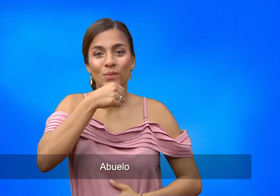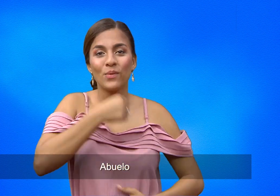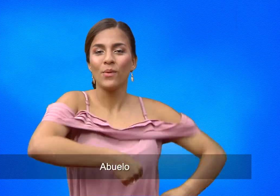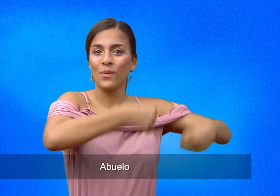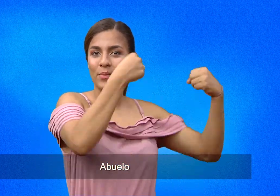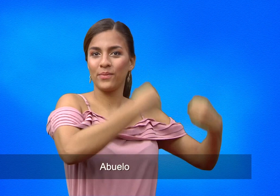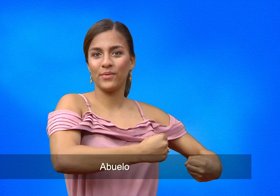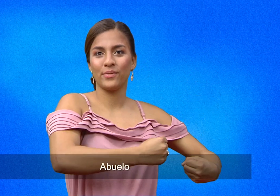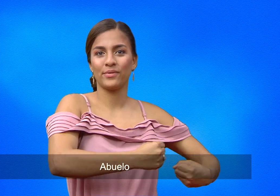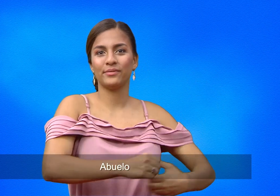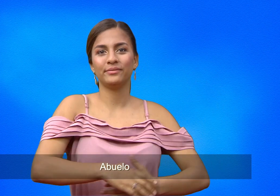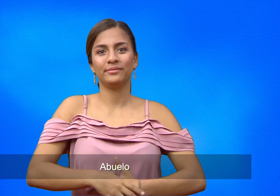abuelo